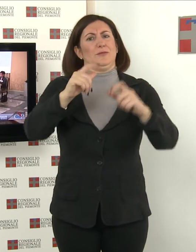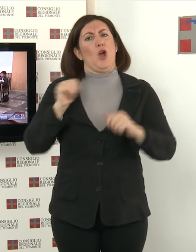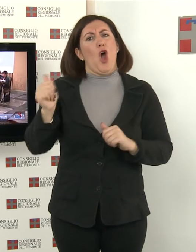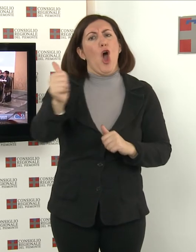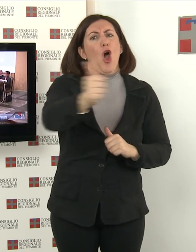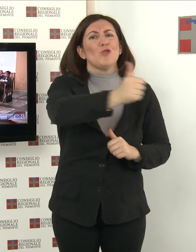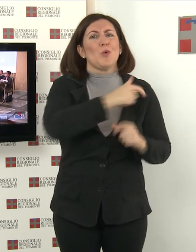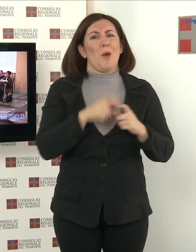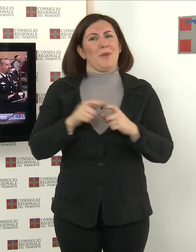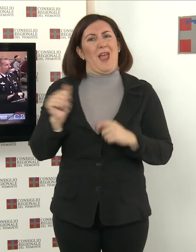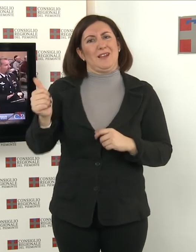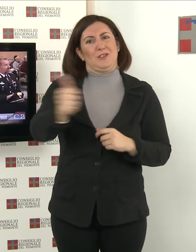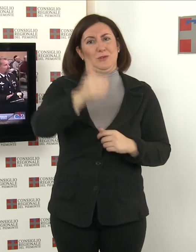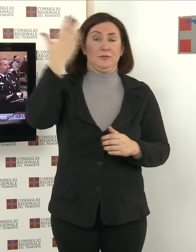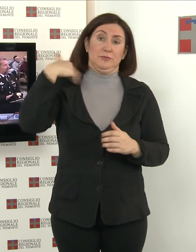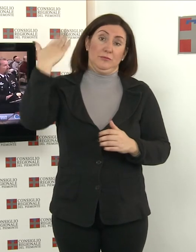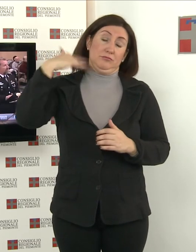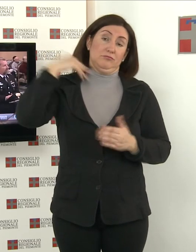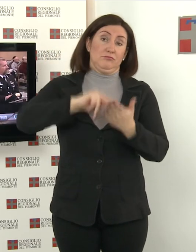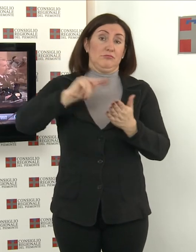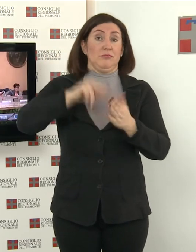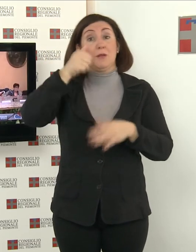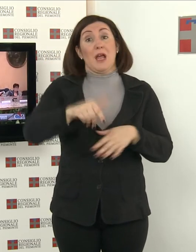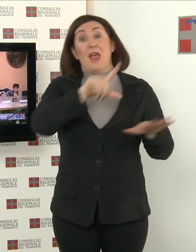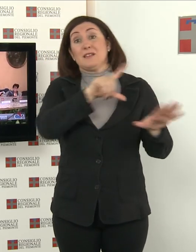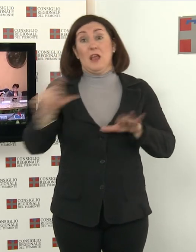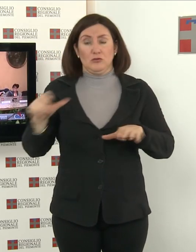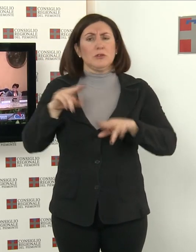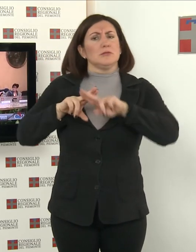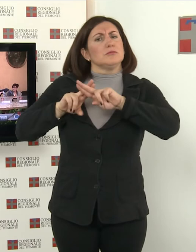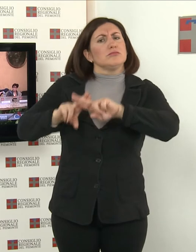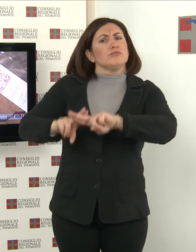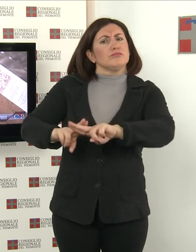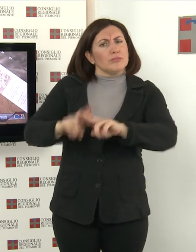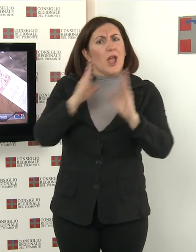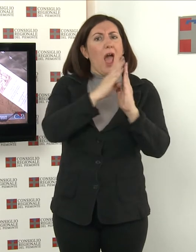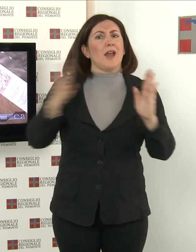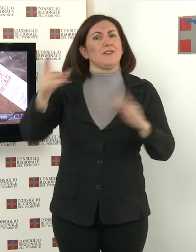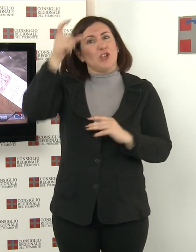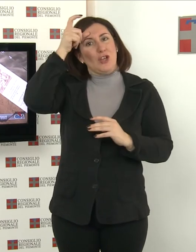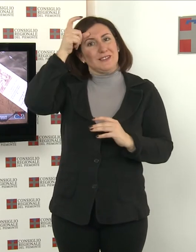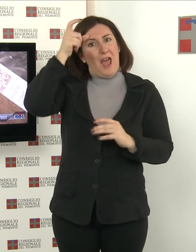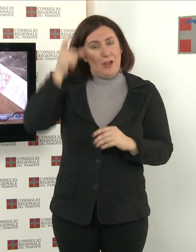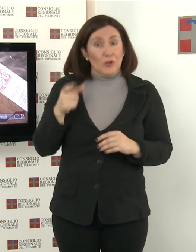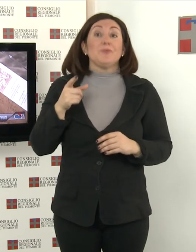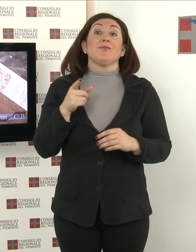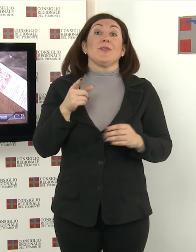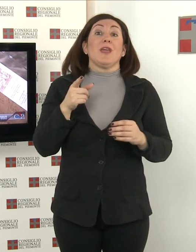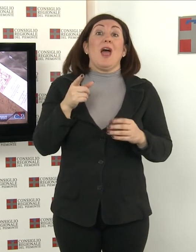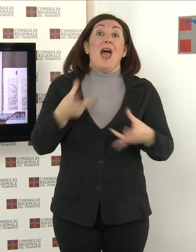spirito Benedetto Nicolis di robil Lang e conservato l'archivio di Stato la ristampa integrale del volume è stata promossa dal Consiglio